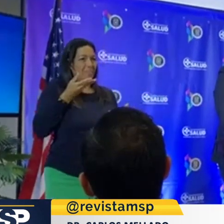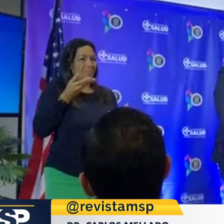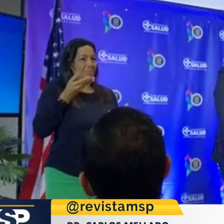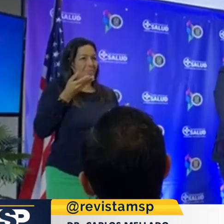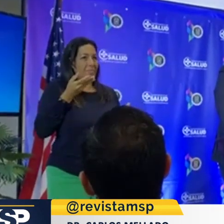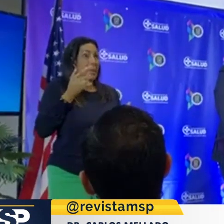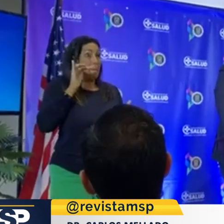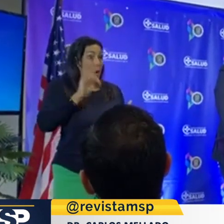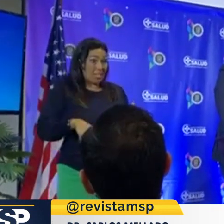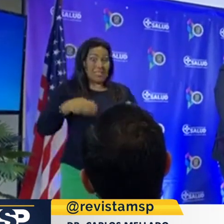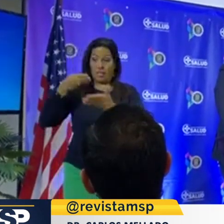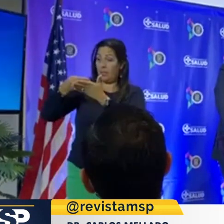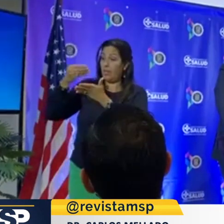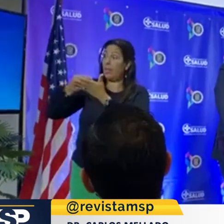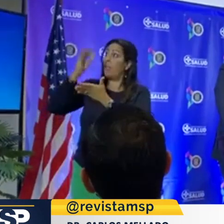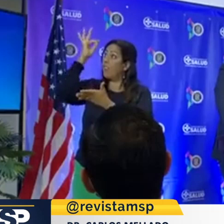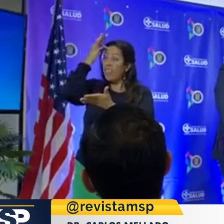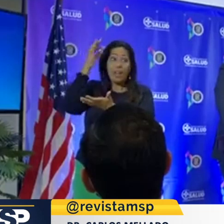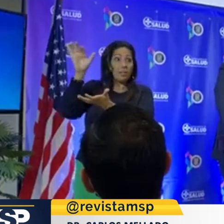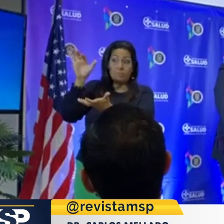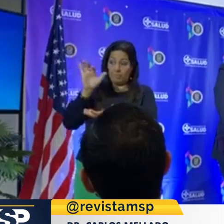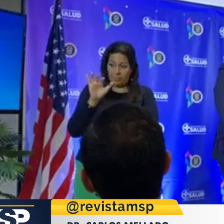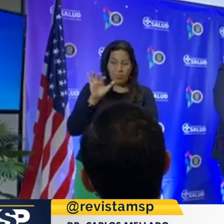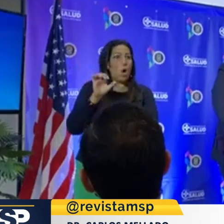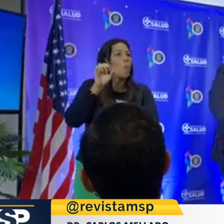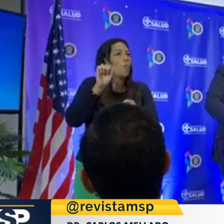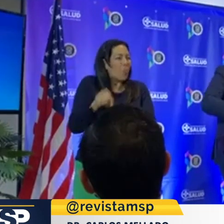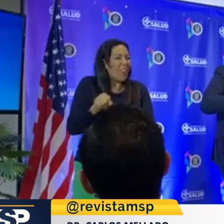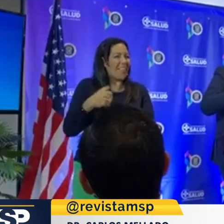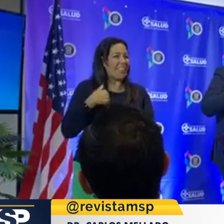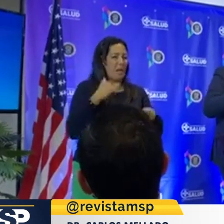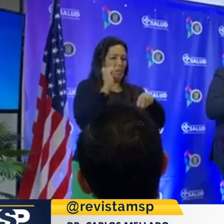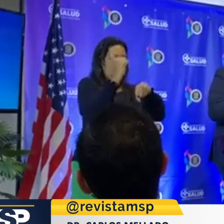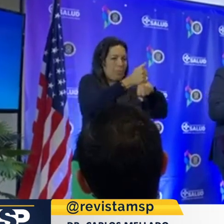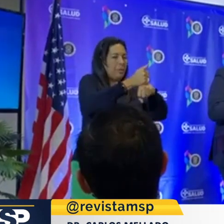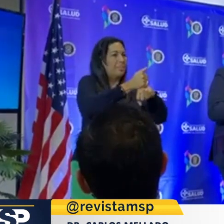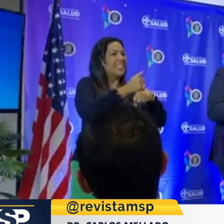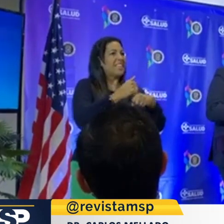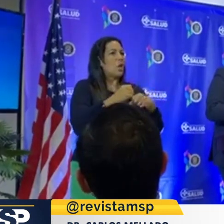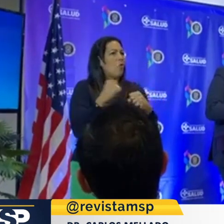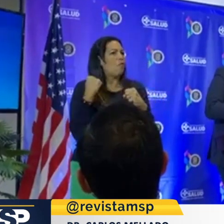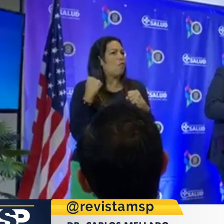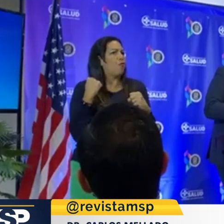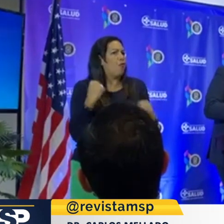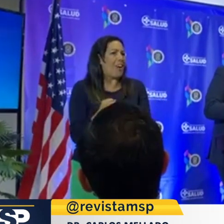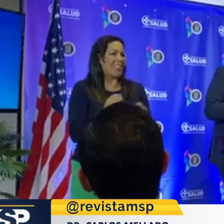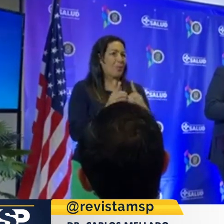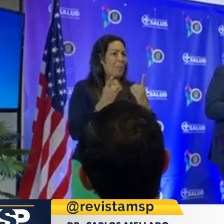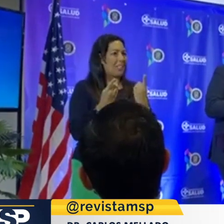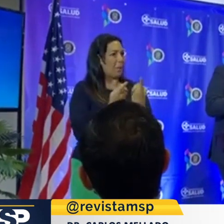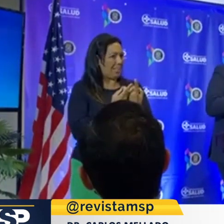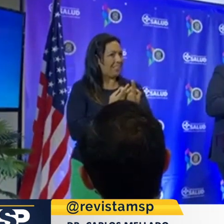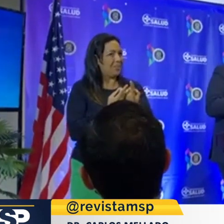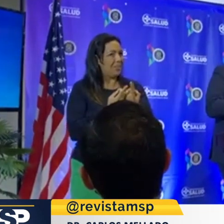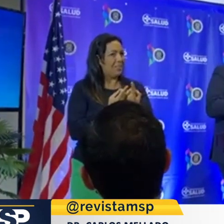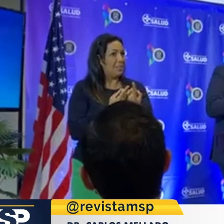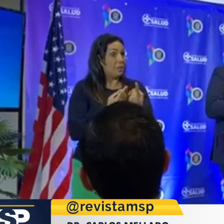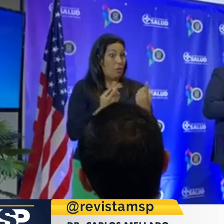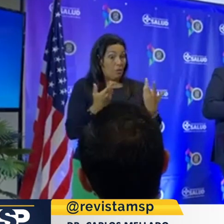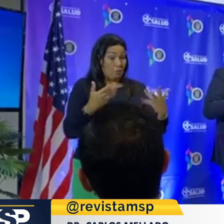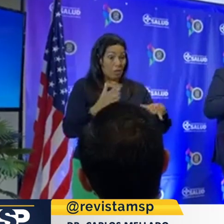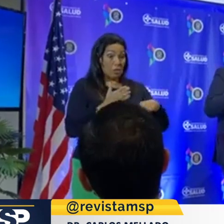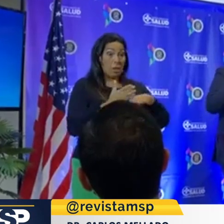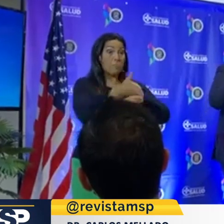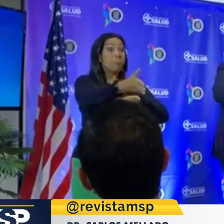fondos federales nosotros podamos tener, robustecer nuestro departamento para que cuando acabe el COVID poder hacer